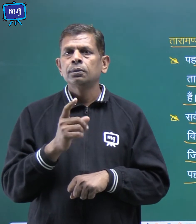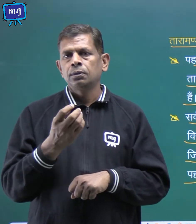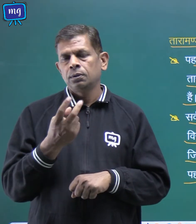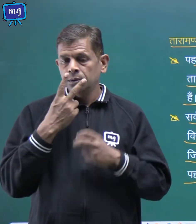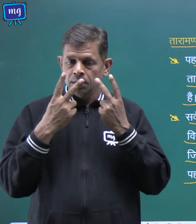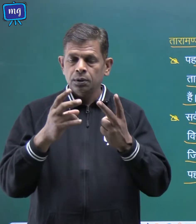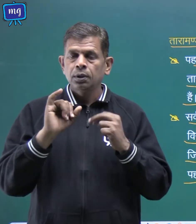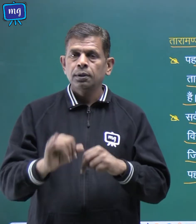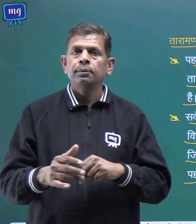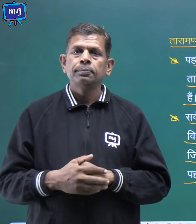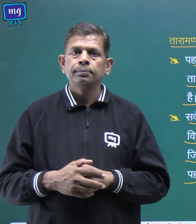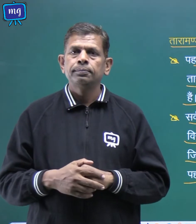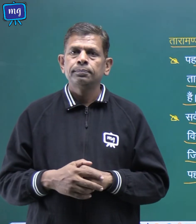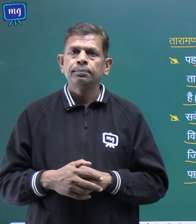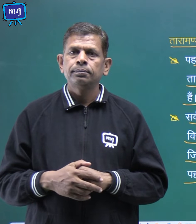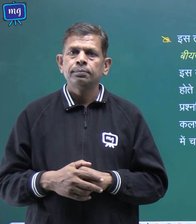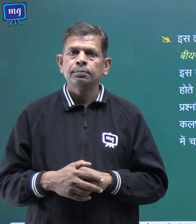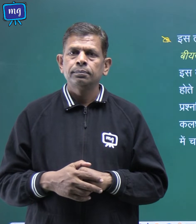देखते हैं।